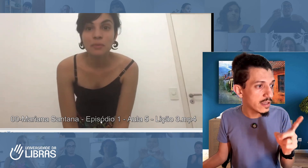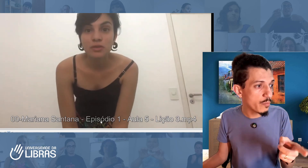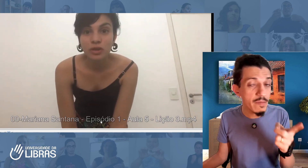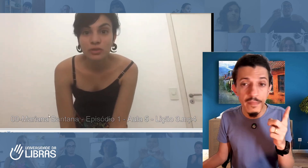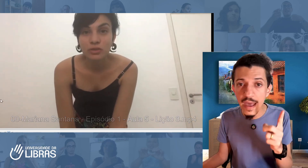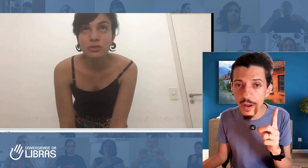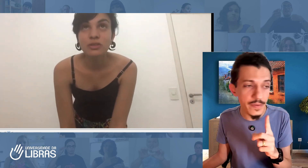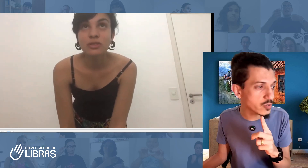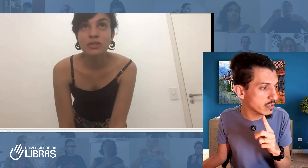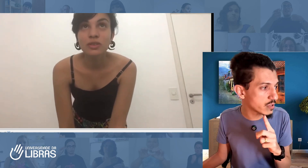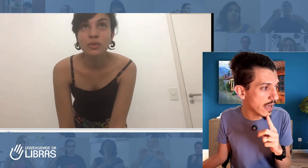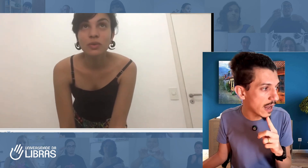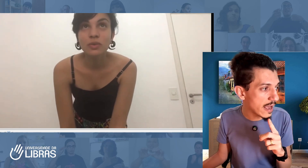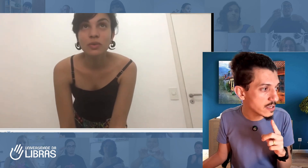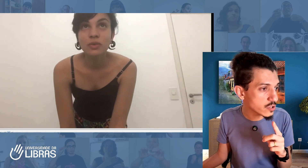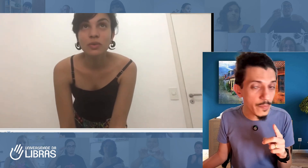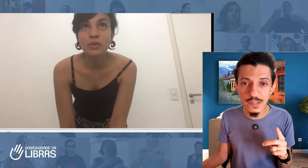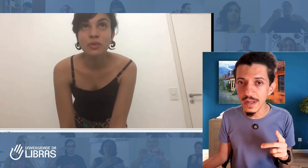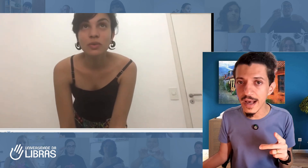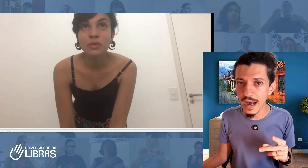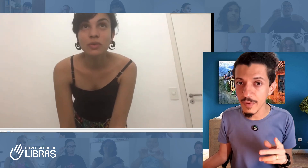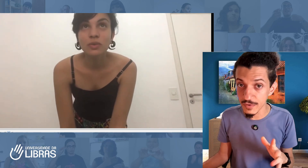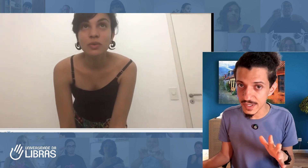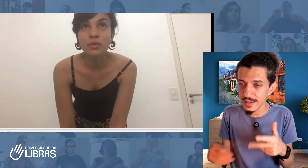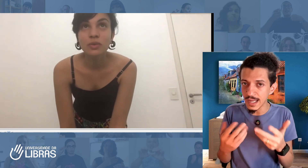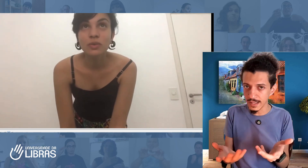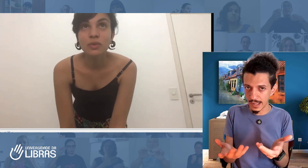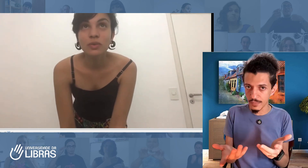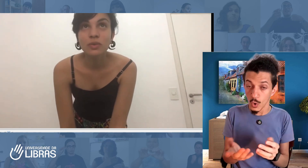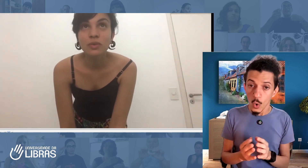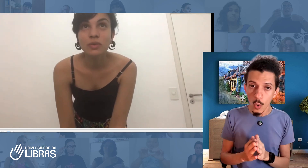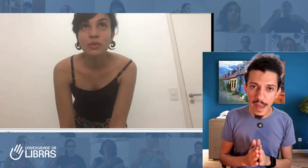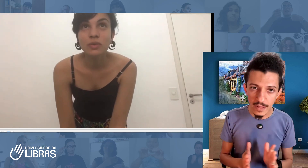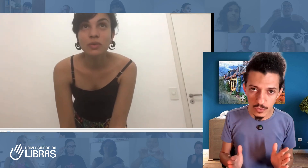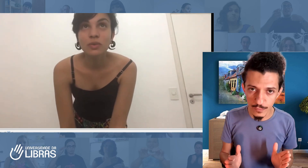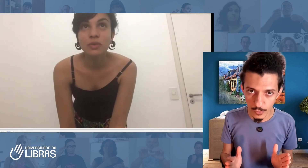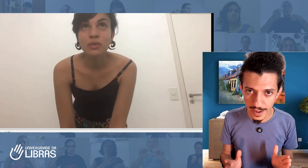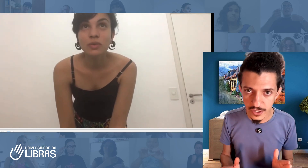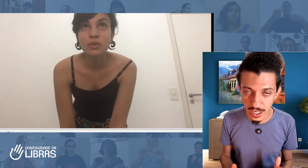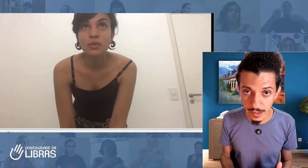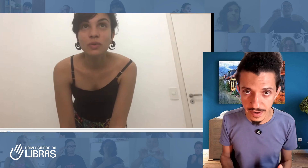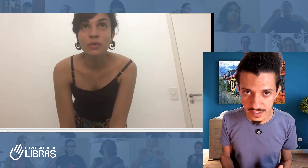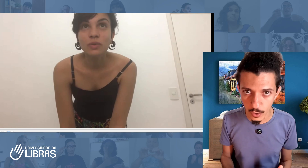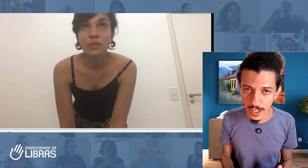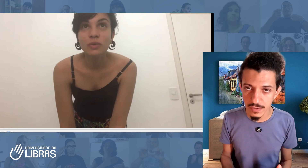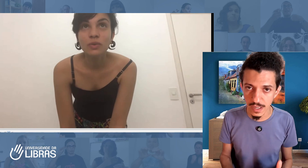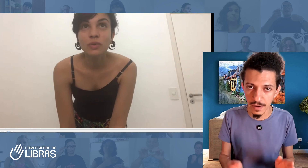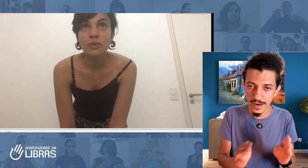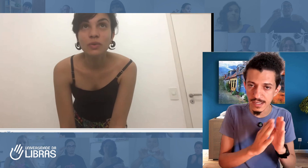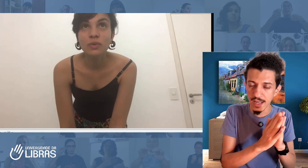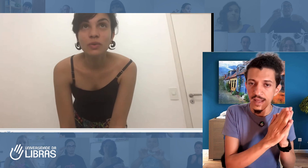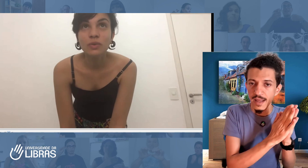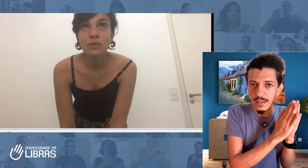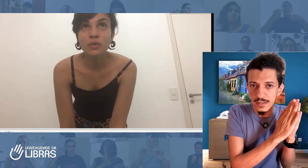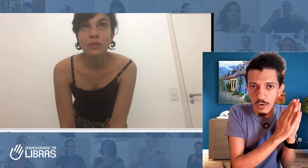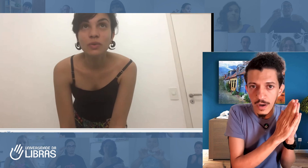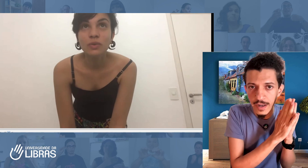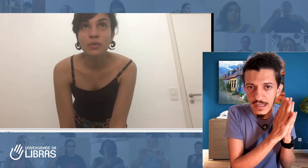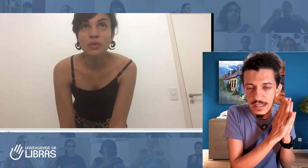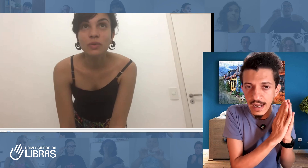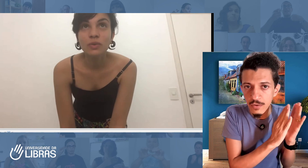aqui no primeiro episódio dela. Aí, só para explicar aqui para você entender, o método fluente em Libras em 8 semanas, ele